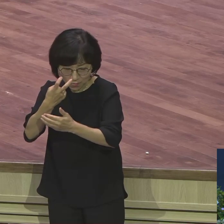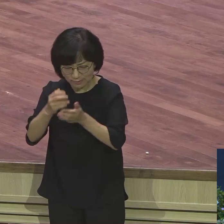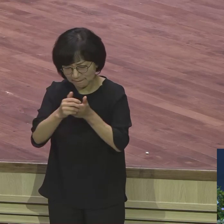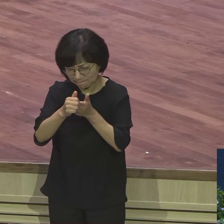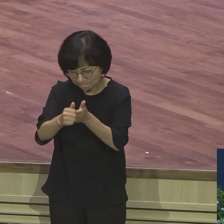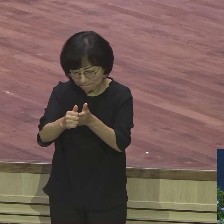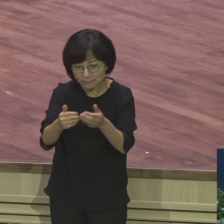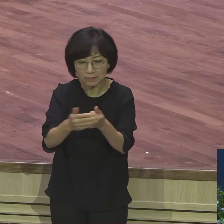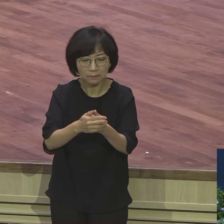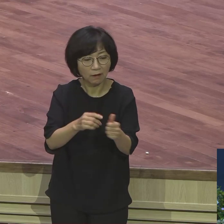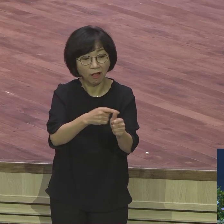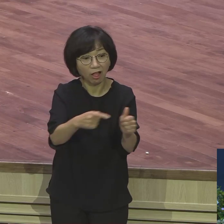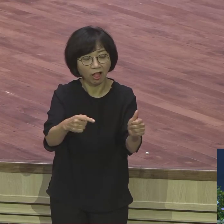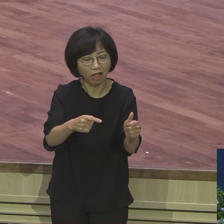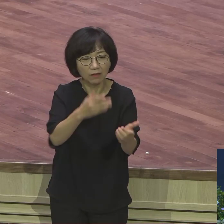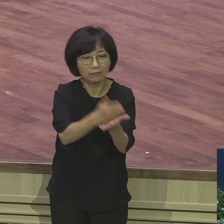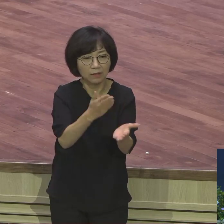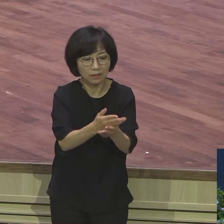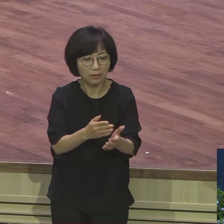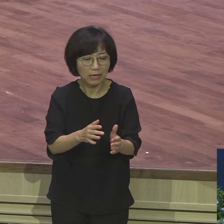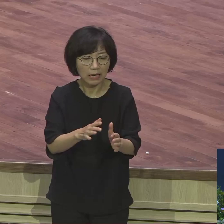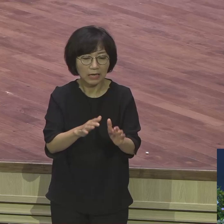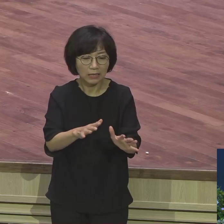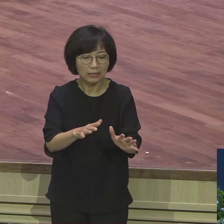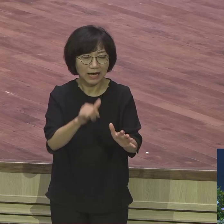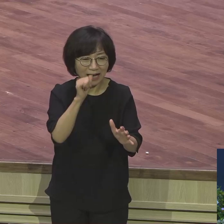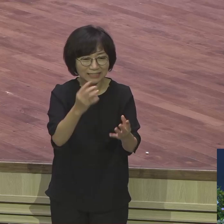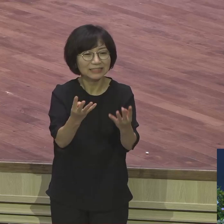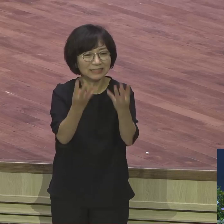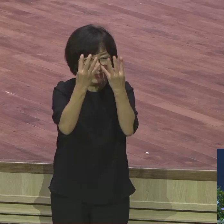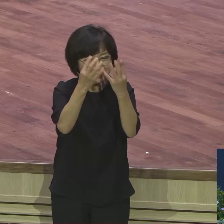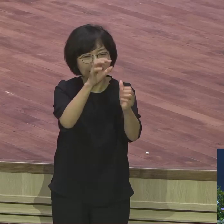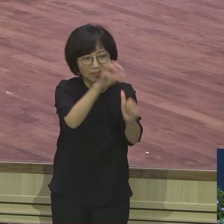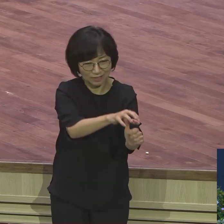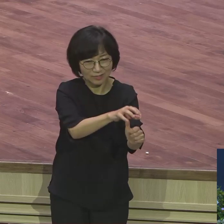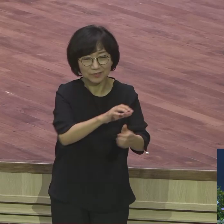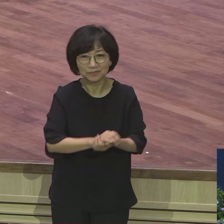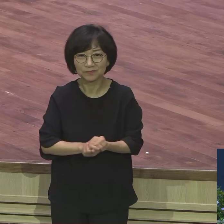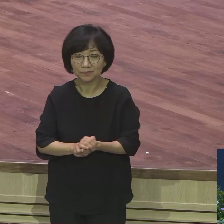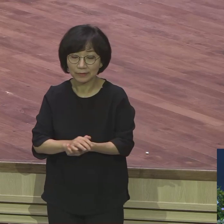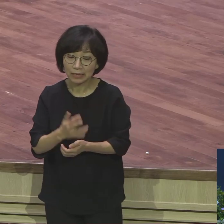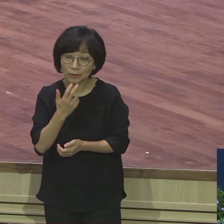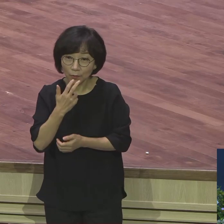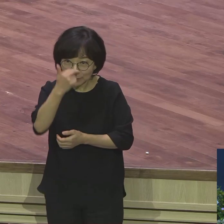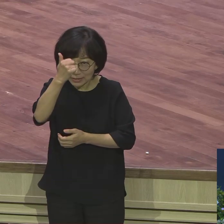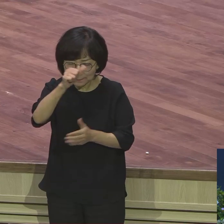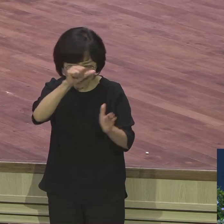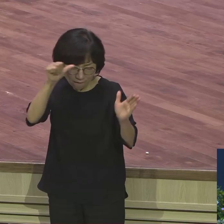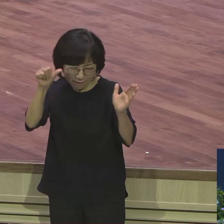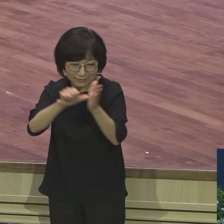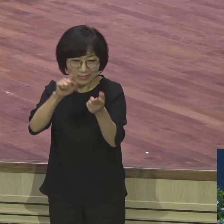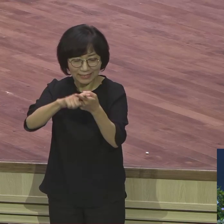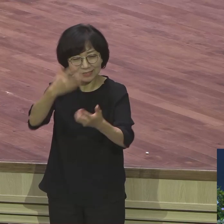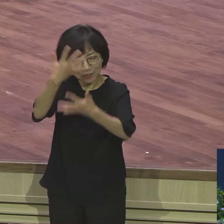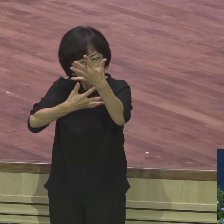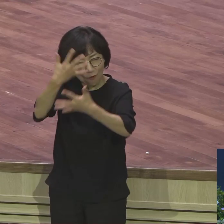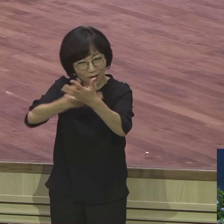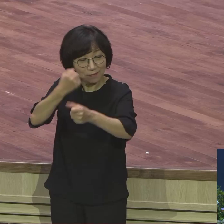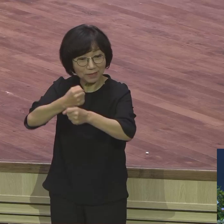있었어요 요셉의 일생을 다루는 영화가 있는데요 이 영화를 본 분들이 있을까요 이 영화에서 요셉이 강간 미수죄로